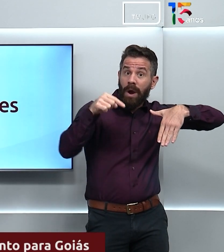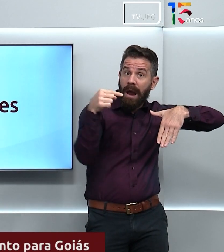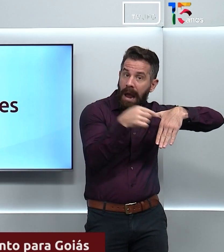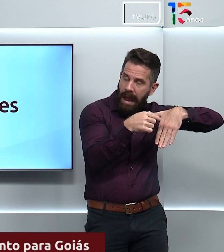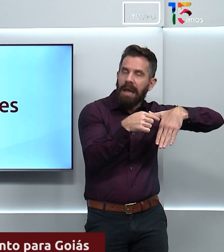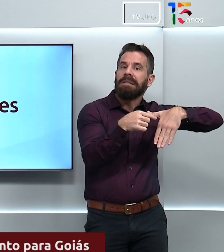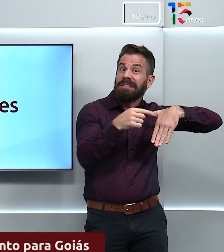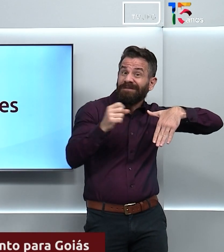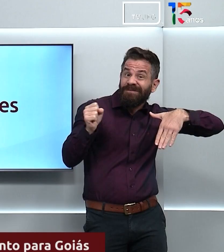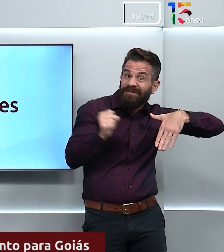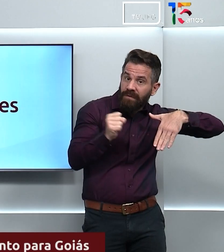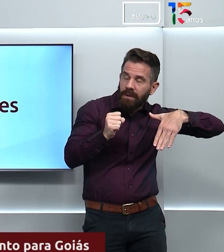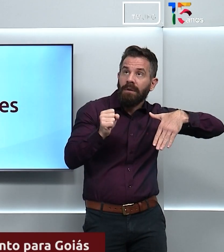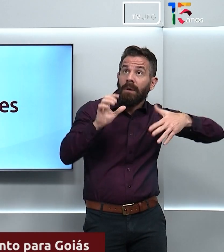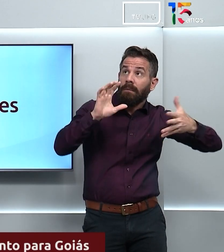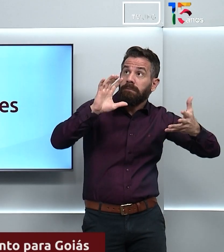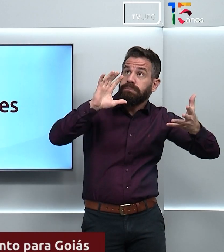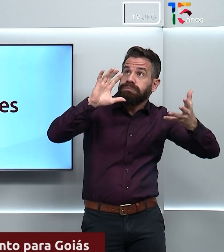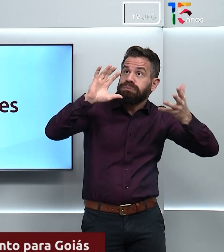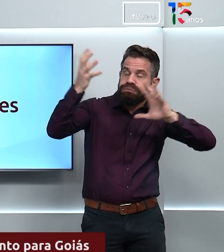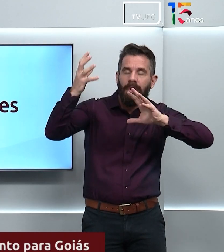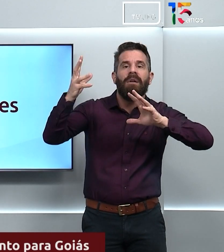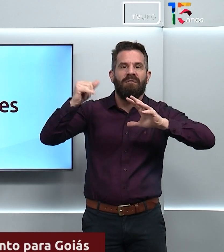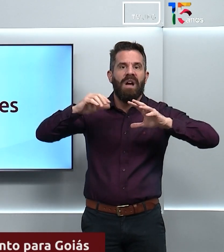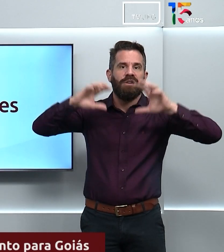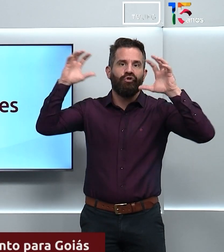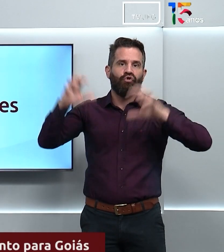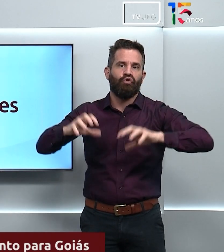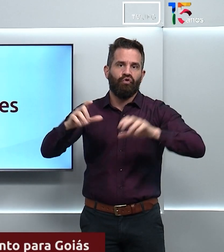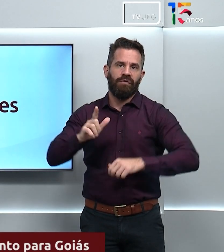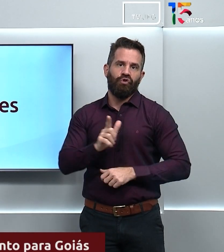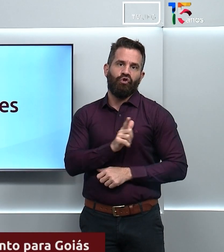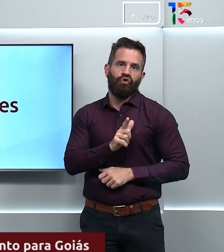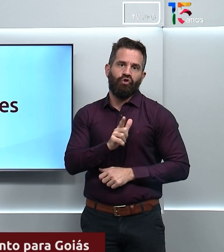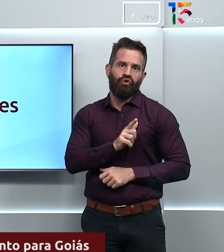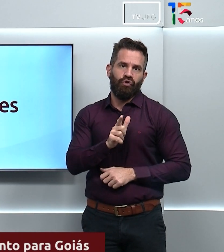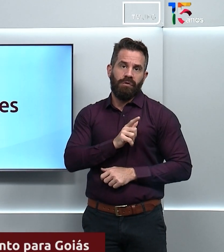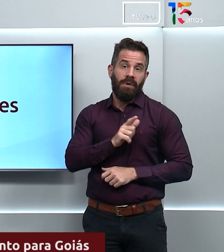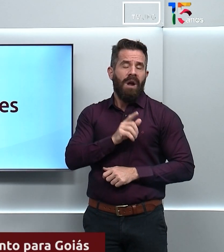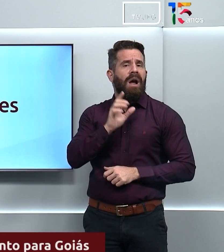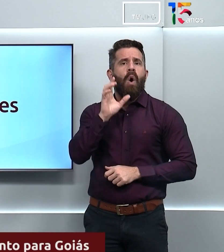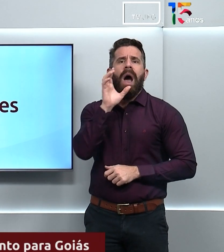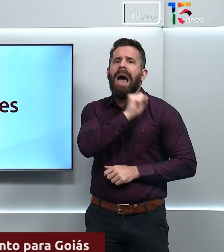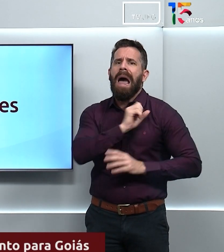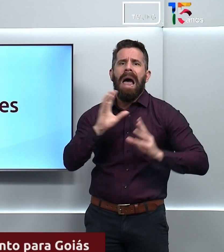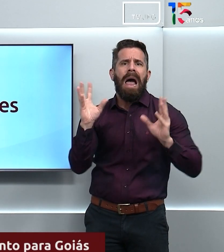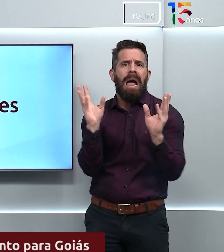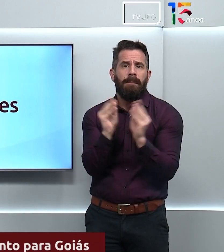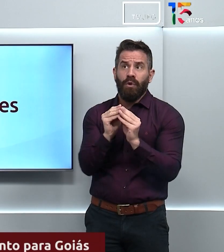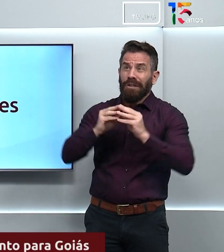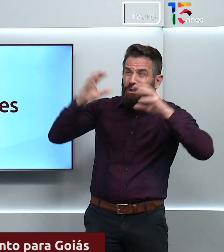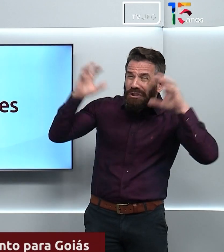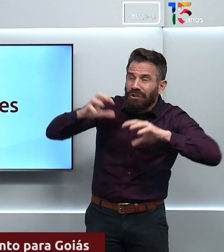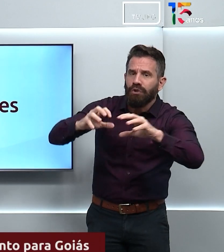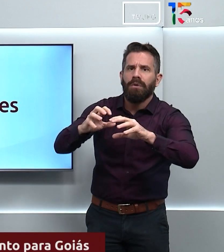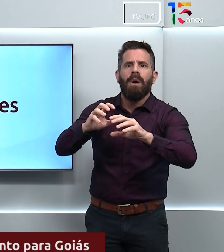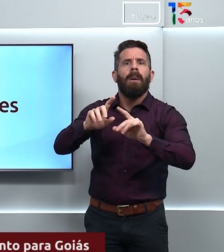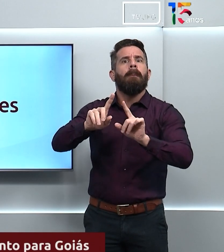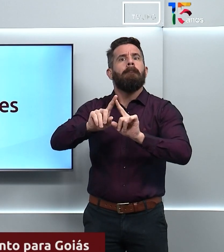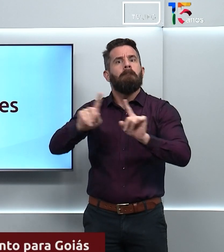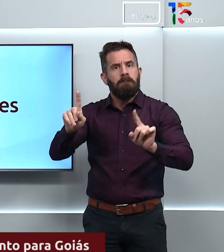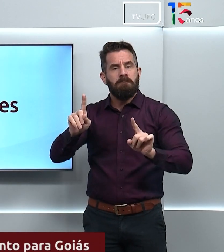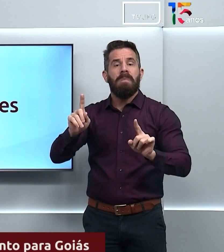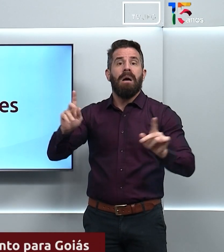De acordo com o órgão, serão tempestades rápidas, com rajadas de vento de até 60 km por hora